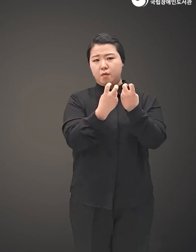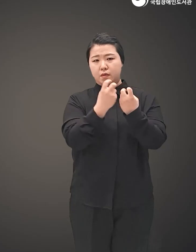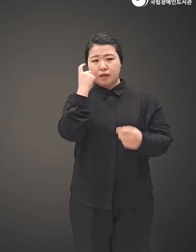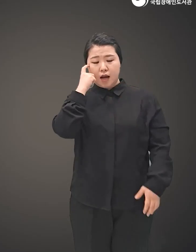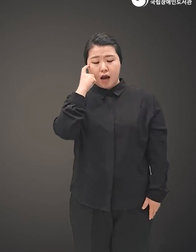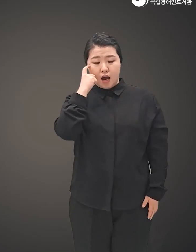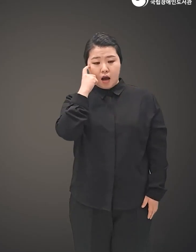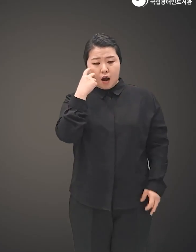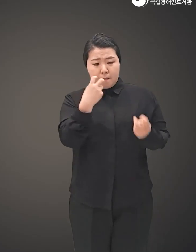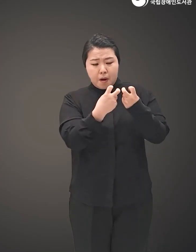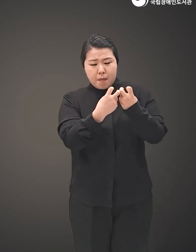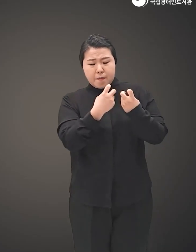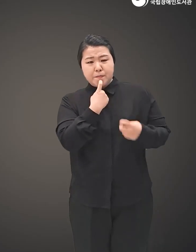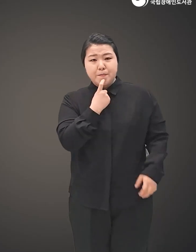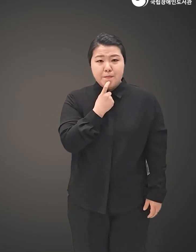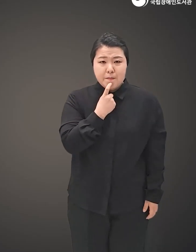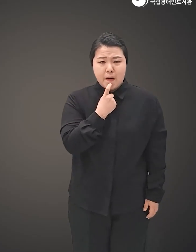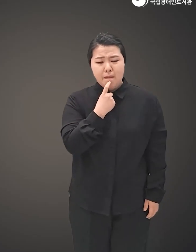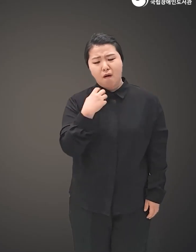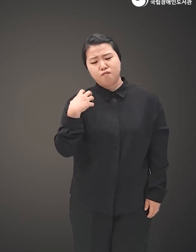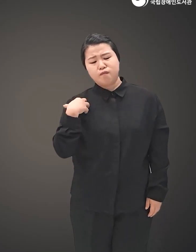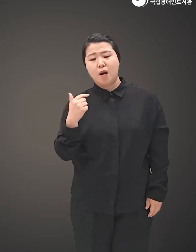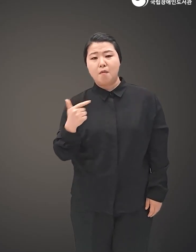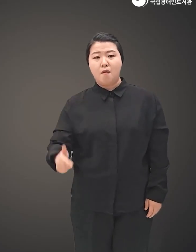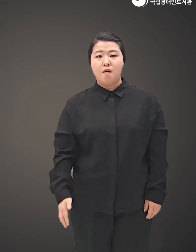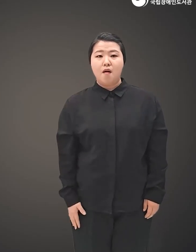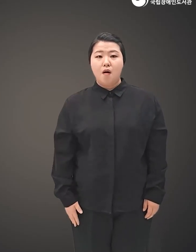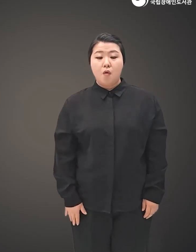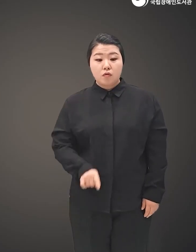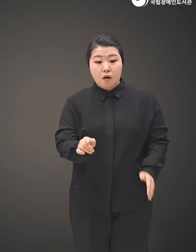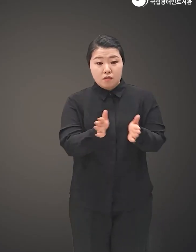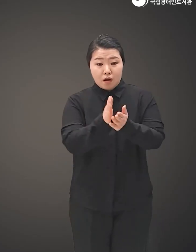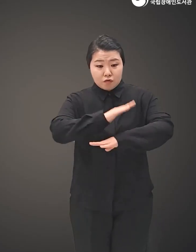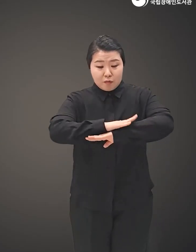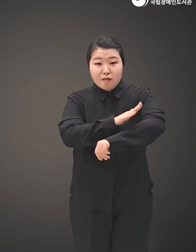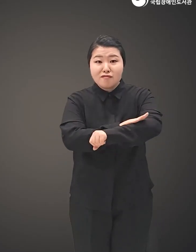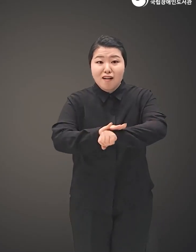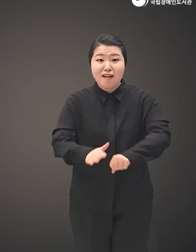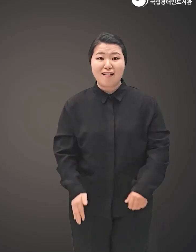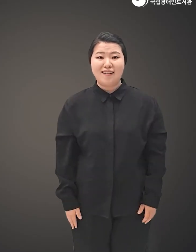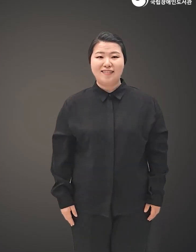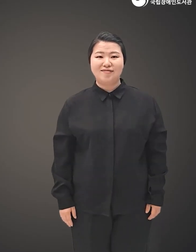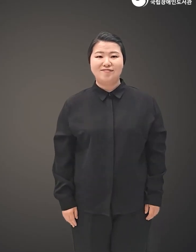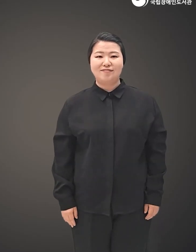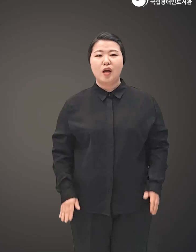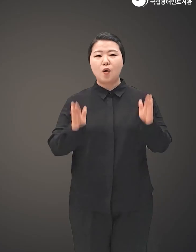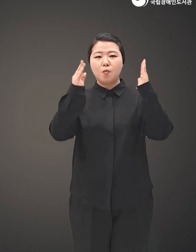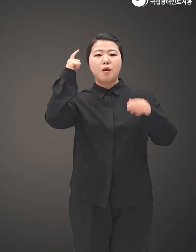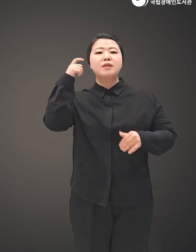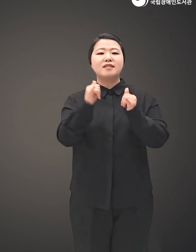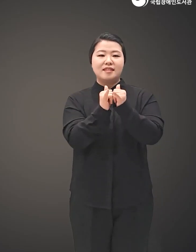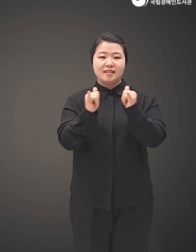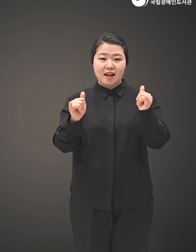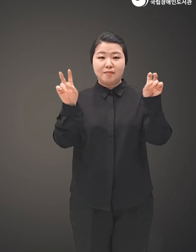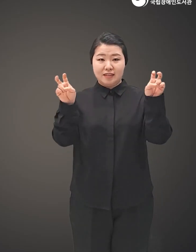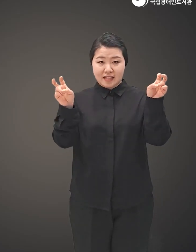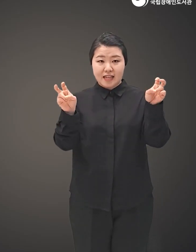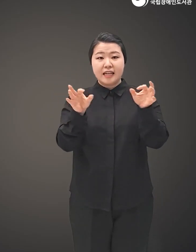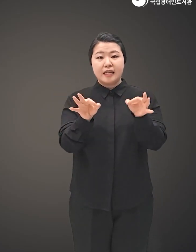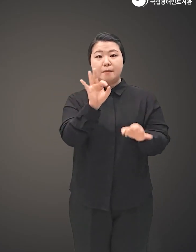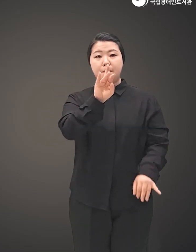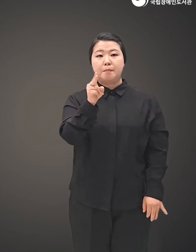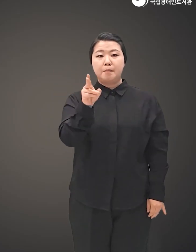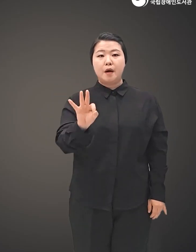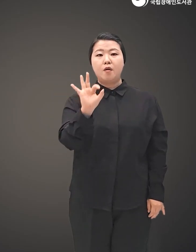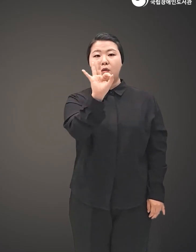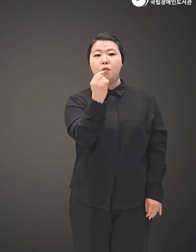수단으로 생각하는 순간 짐과 같은 것이 되죠. 근데 책이 진짜 잘 나왔어요. 공부에 미친 사람들. 김병환